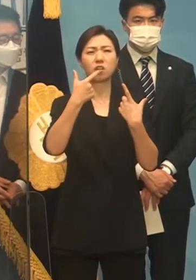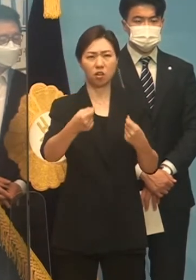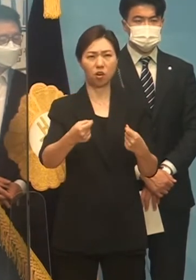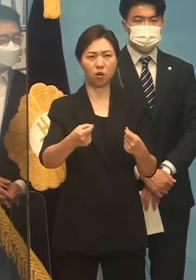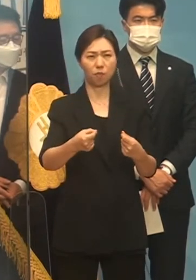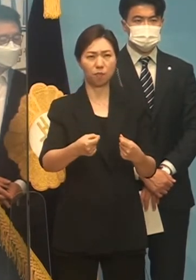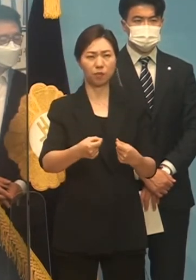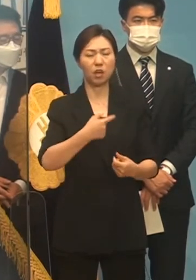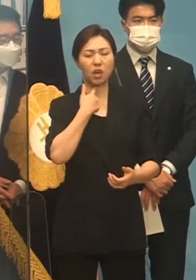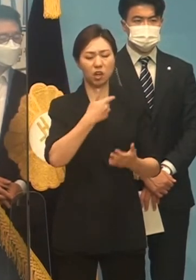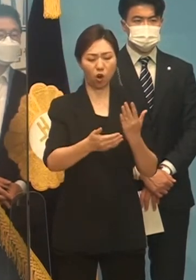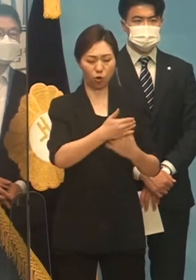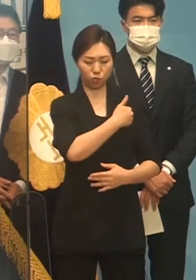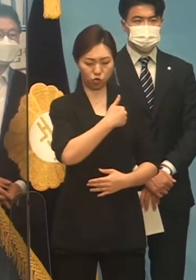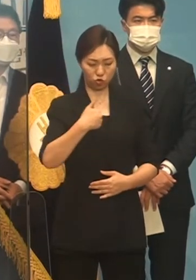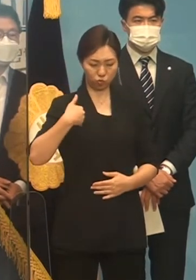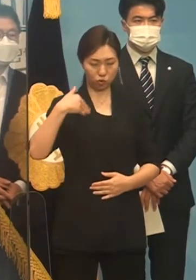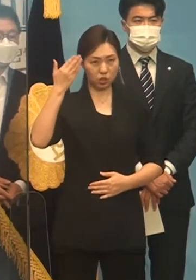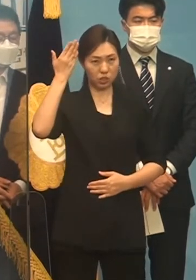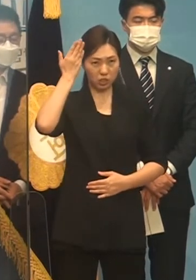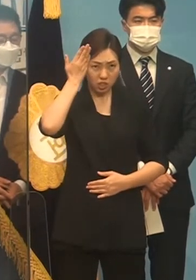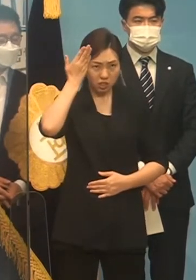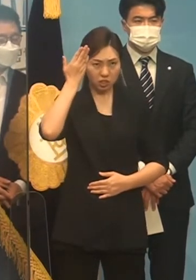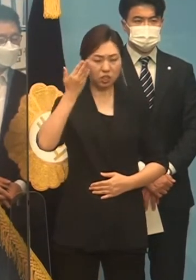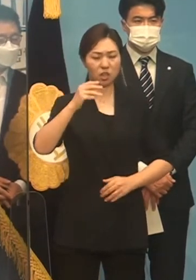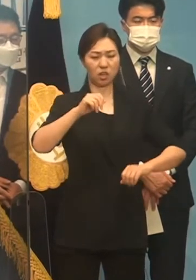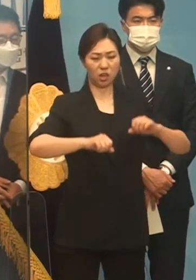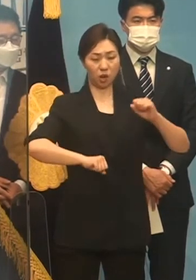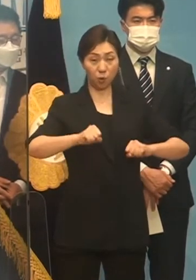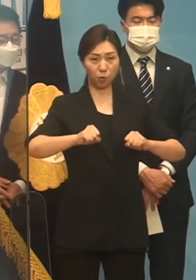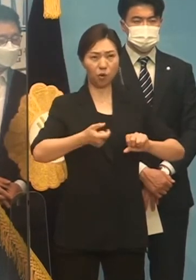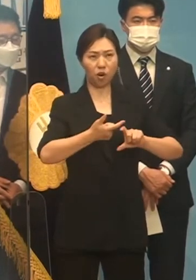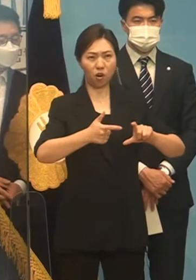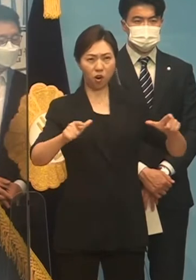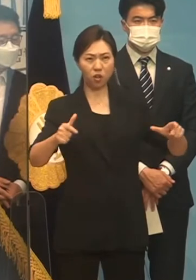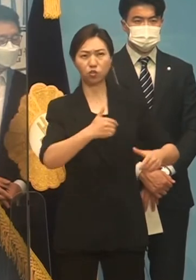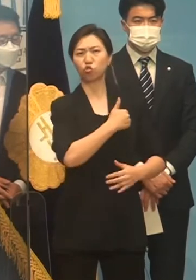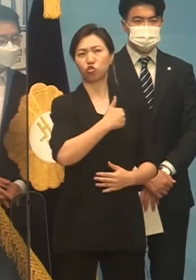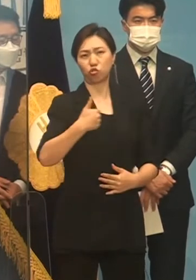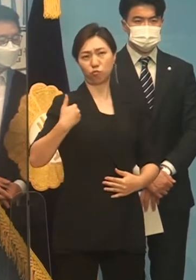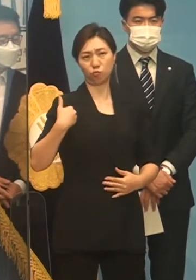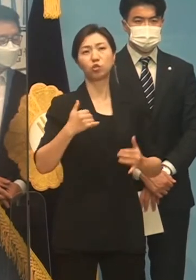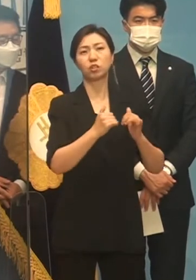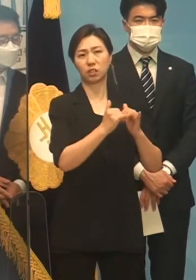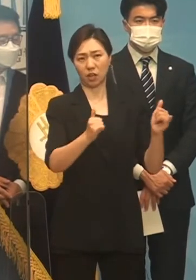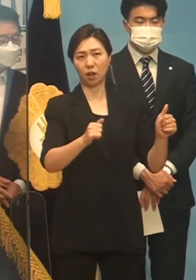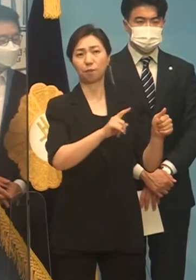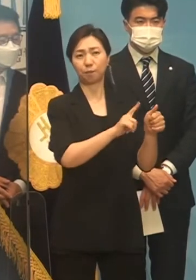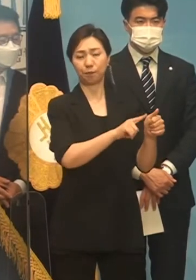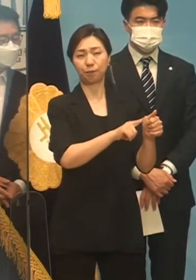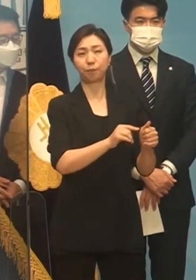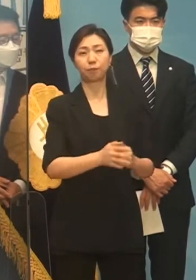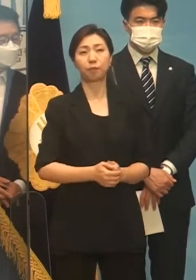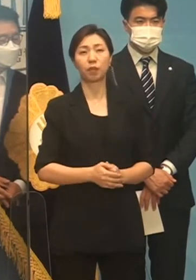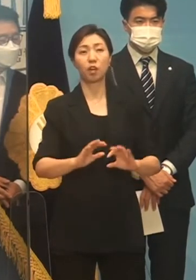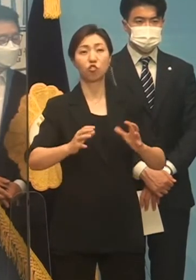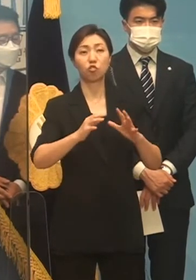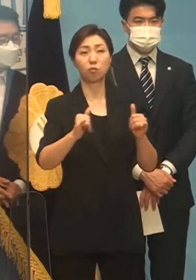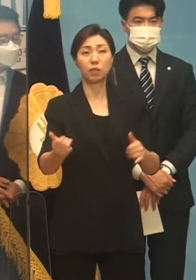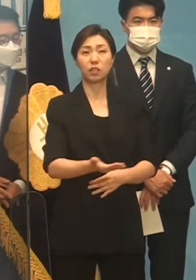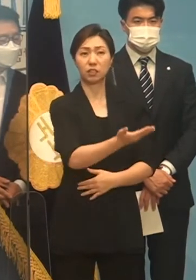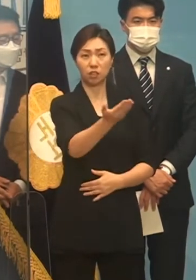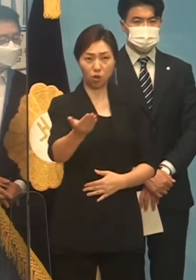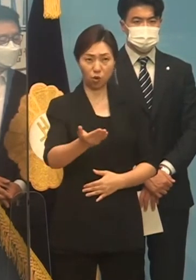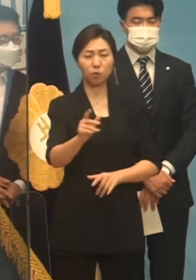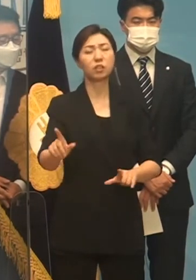능력, 태도와 지식을 두루 갖춘 사람입니다. 국민의 삶이 여러 분야를